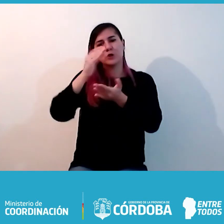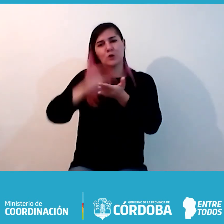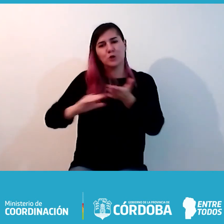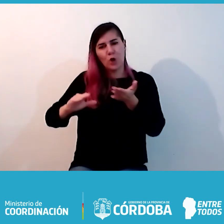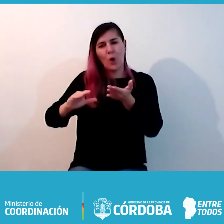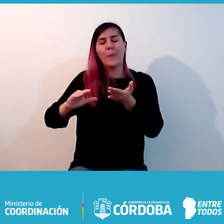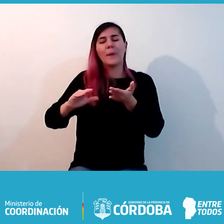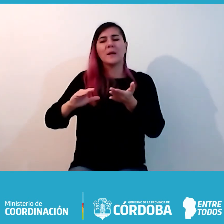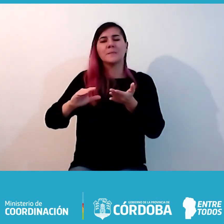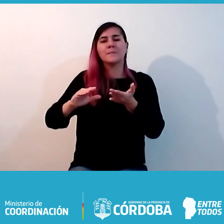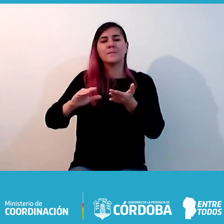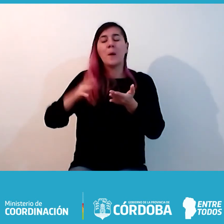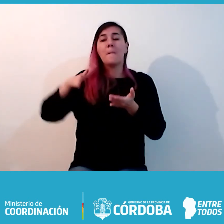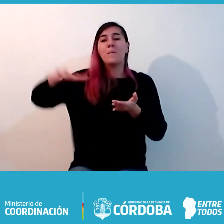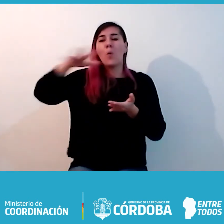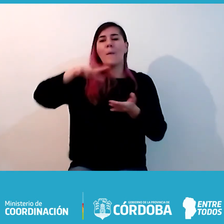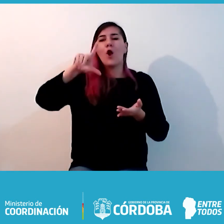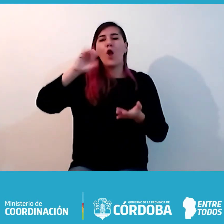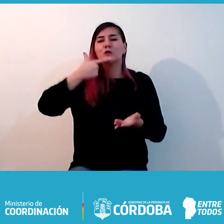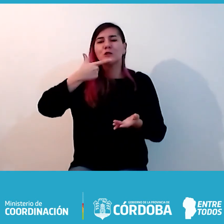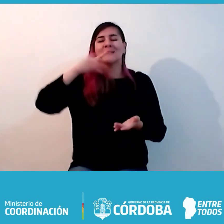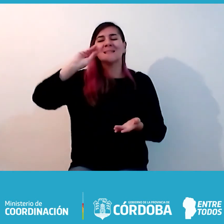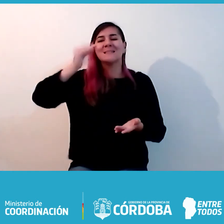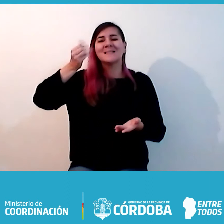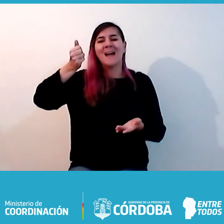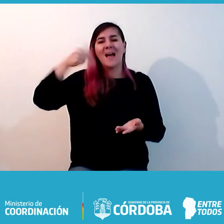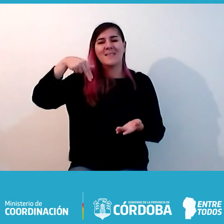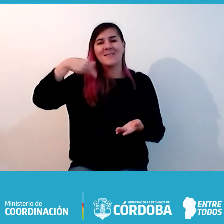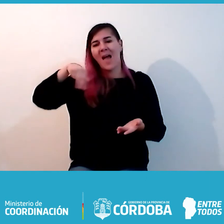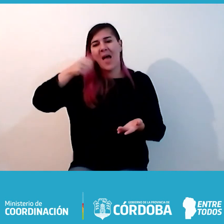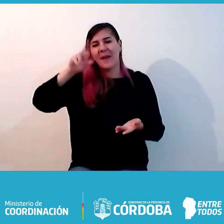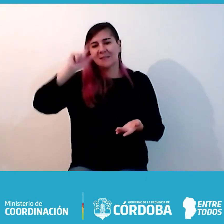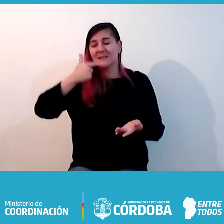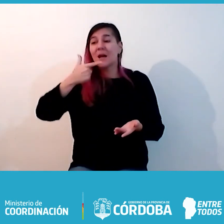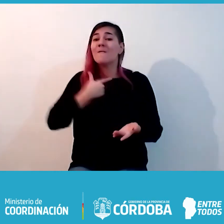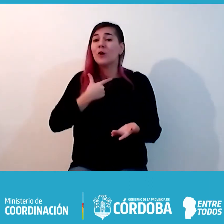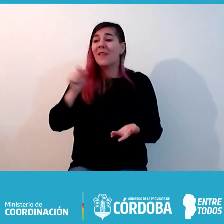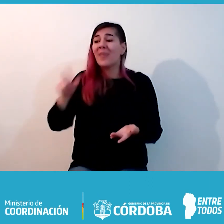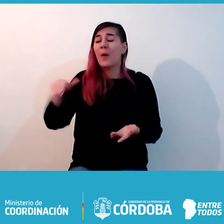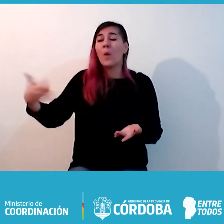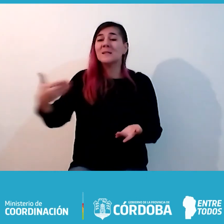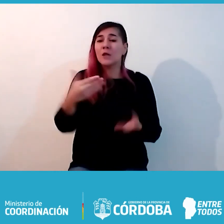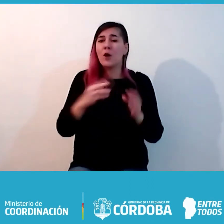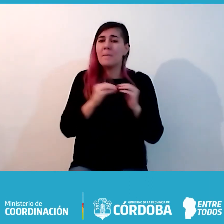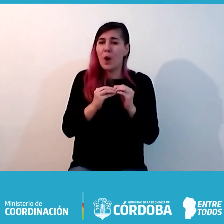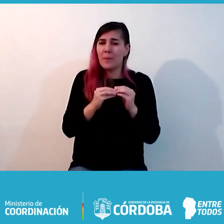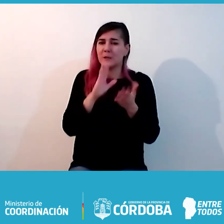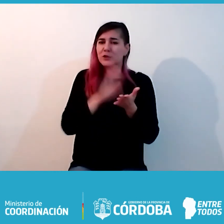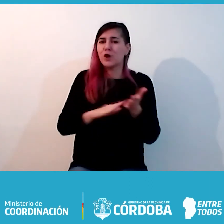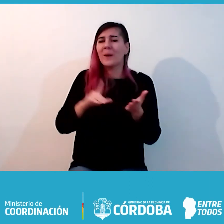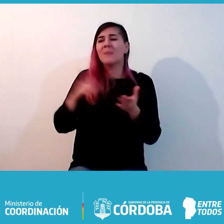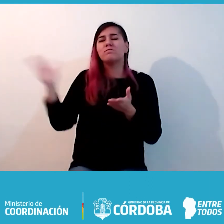pueblo Los Chañares. Explica que es la voz de los vecinos del barrio, quienes tuvieron problemas relativos a la